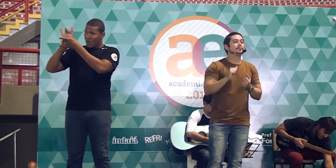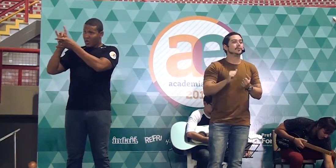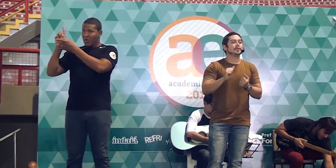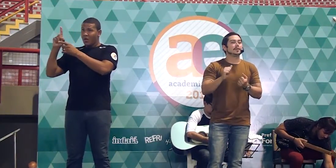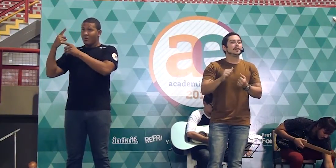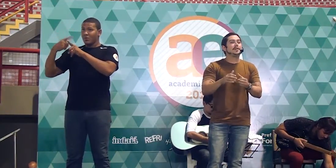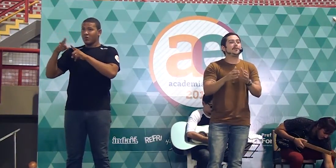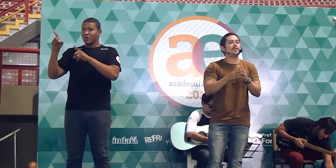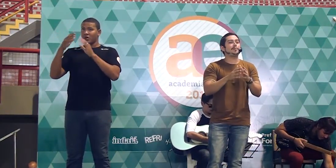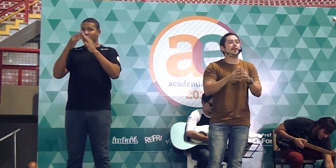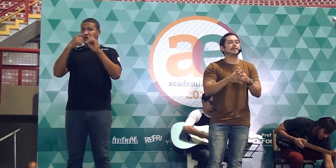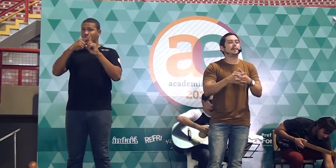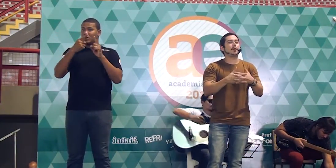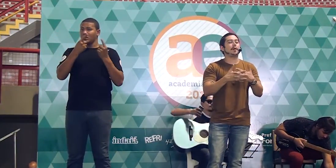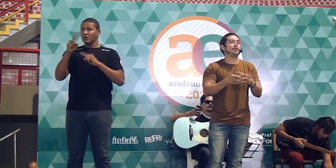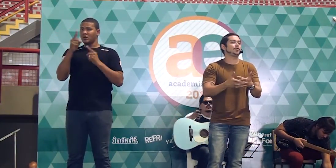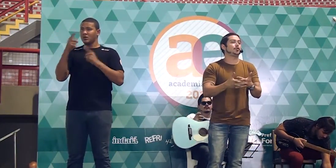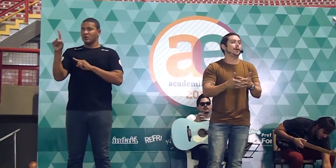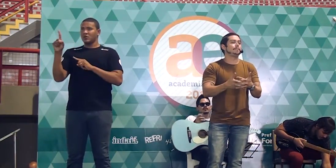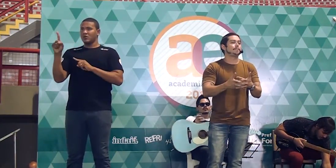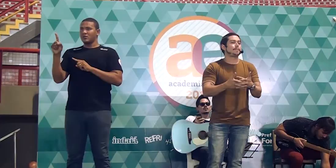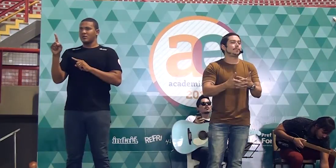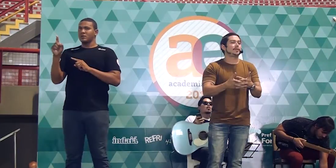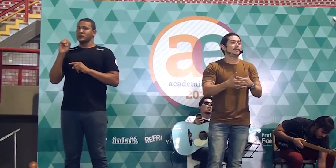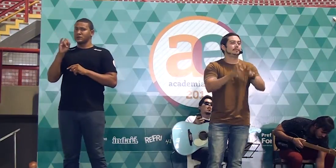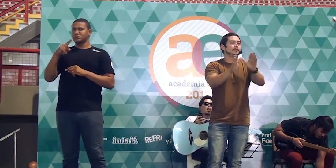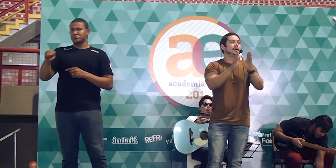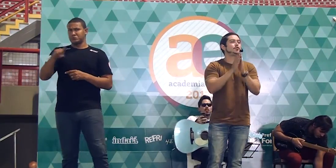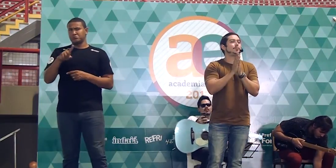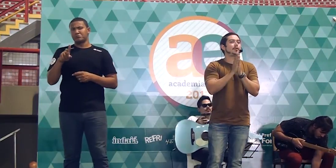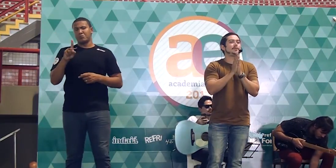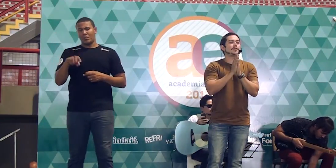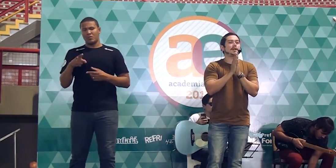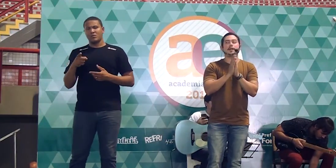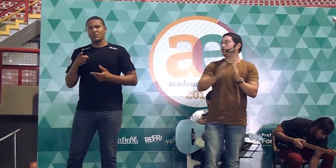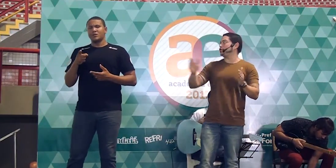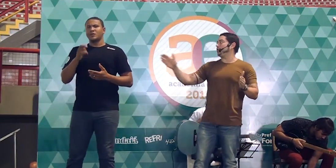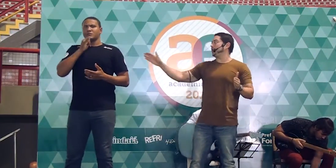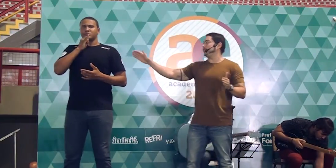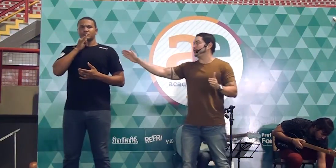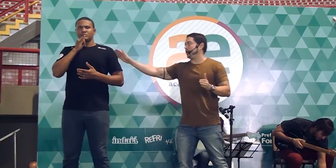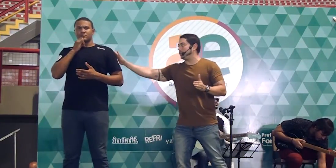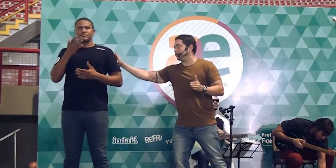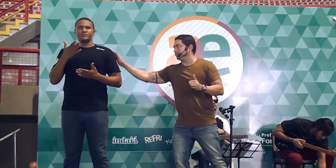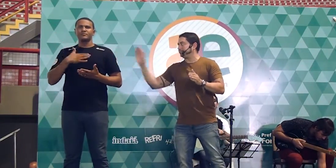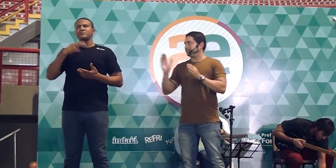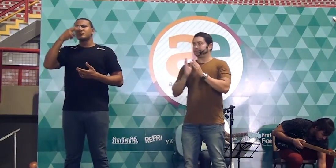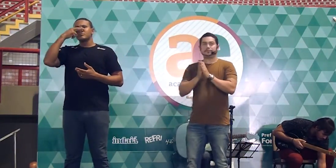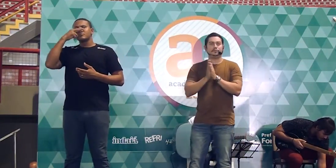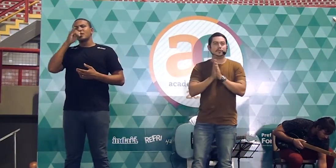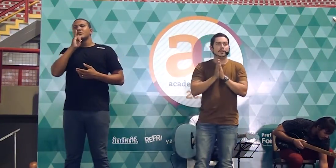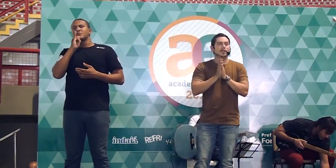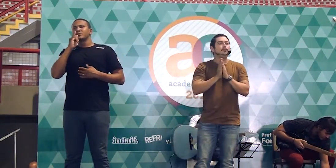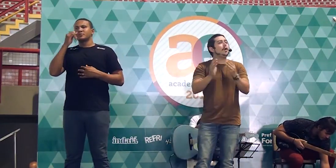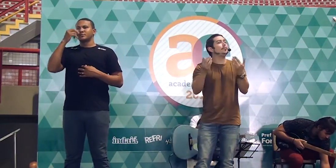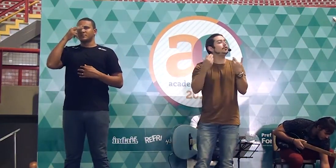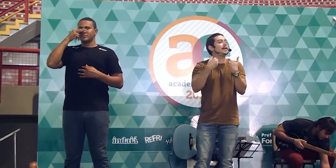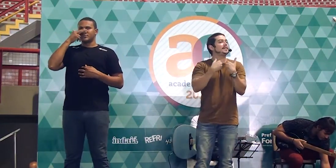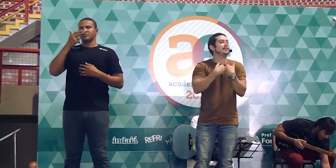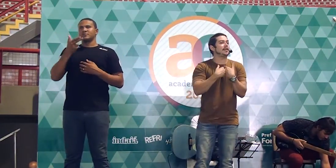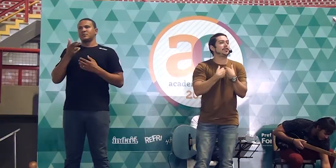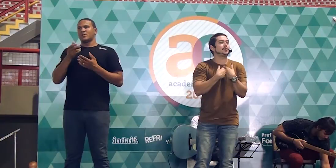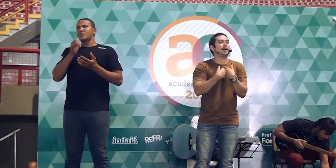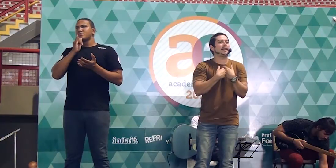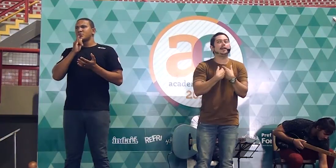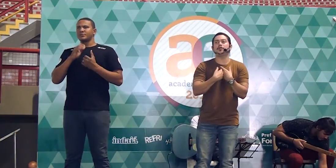igreja. Se você, por exemplo, é uma pessoa, vamos supor que você, este jovem evangélico, não é muito